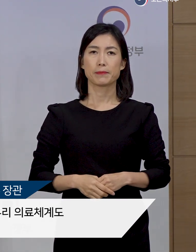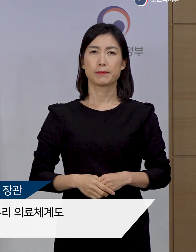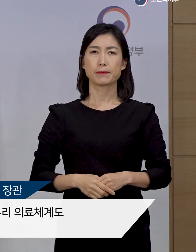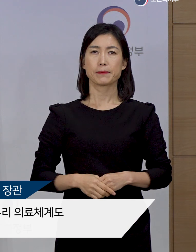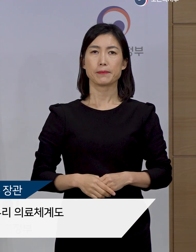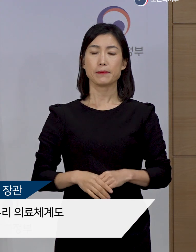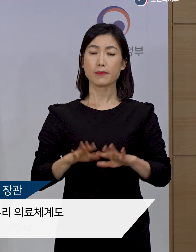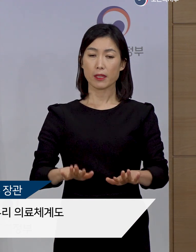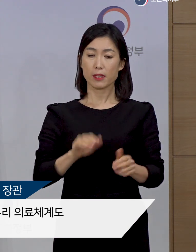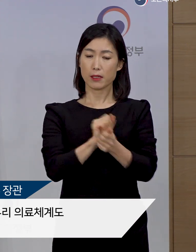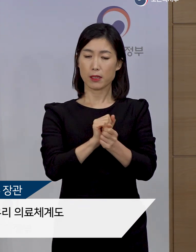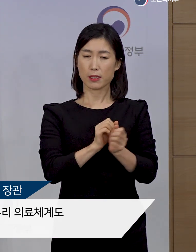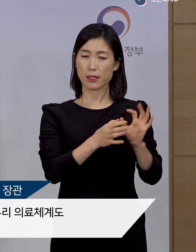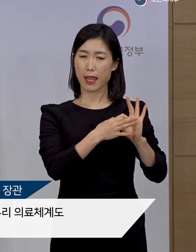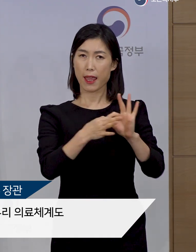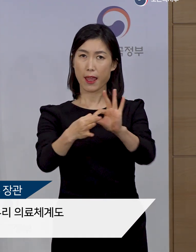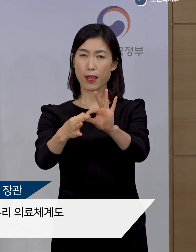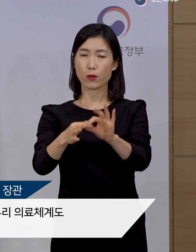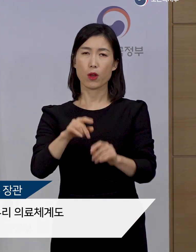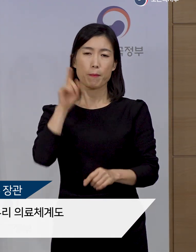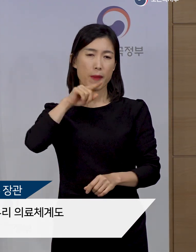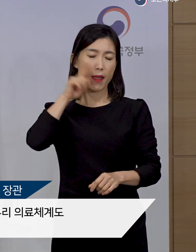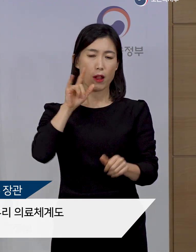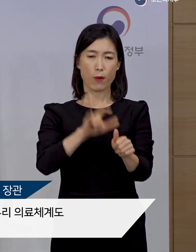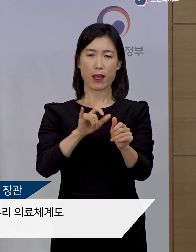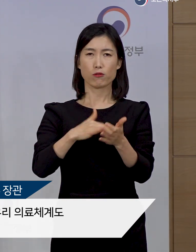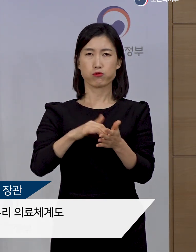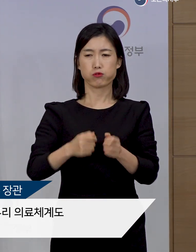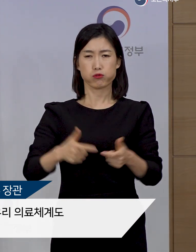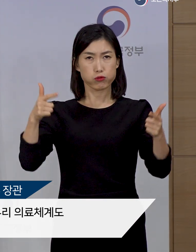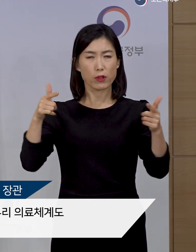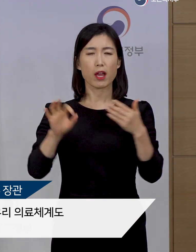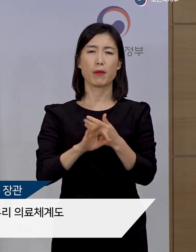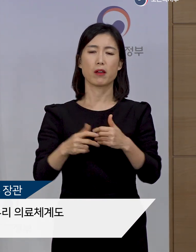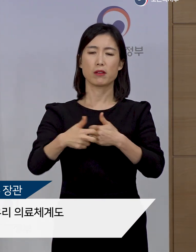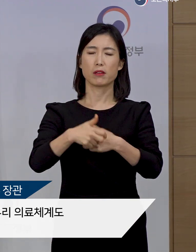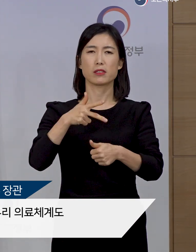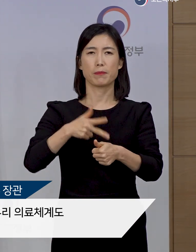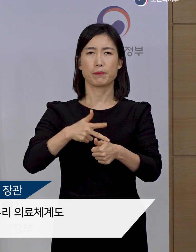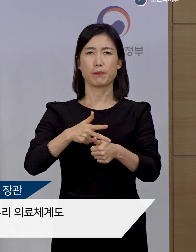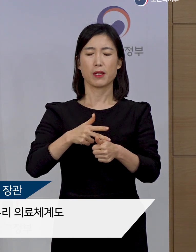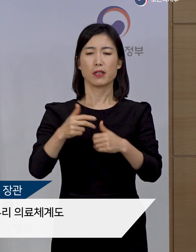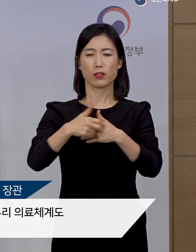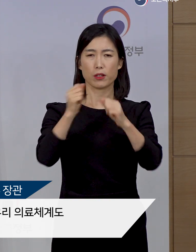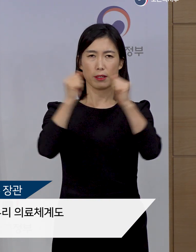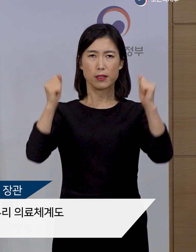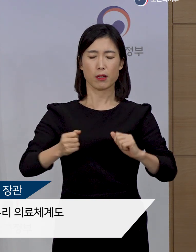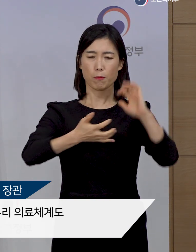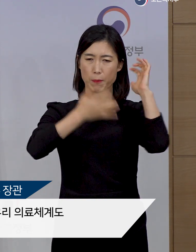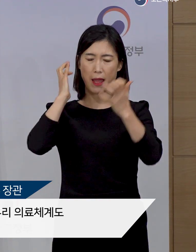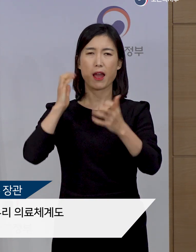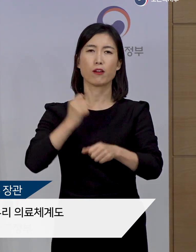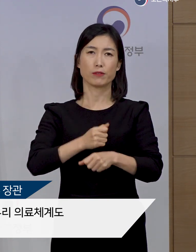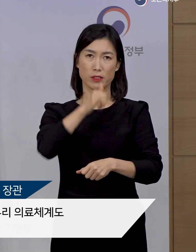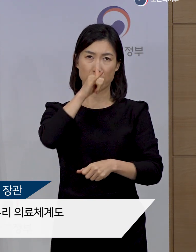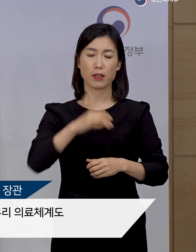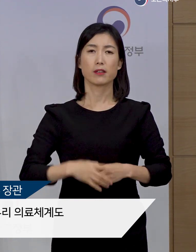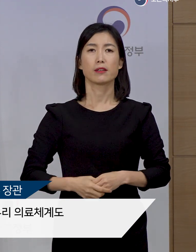지금의 유행이 지속되고 환자가 계속 증가한다면 우리 의료 체계도 한계에 봉착할 수밖에 없습니다.